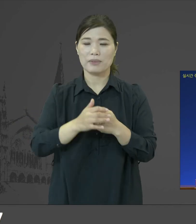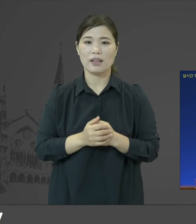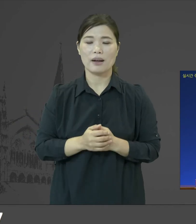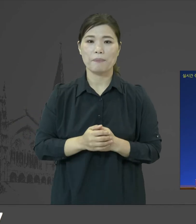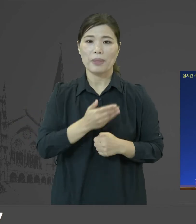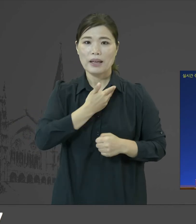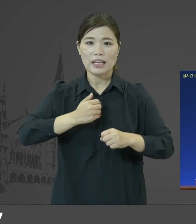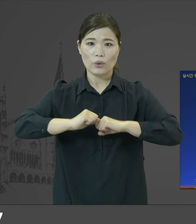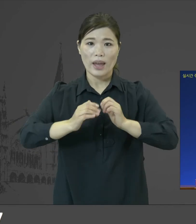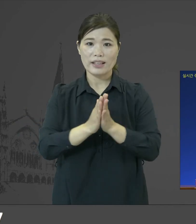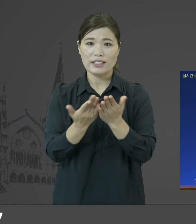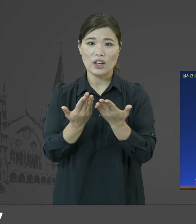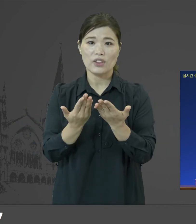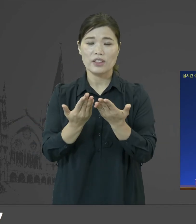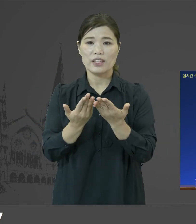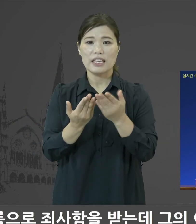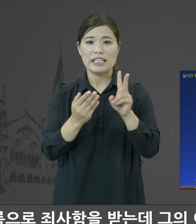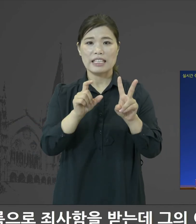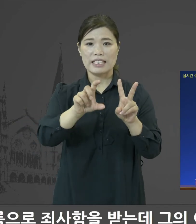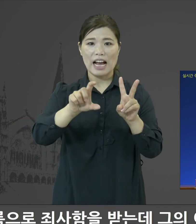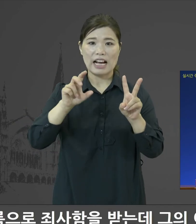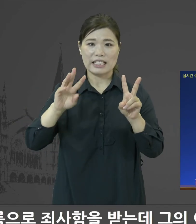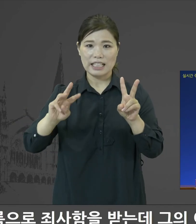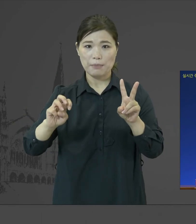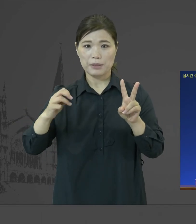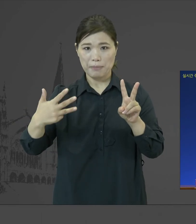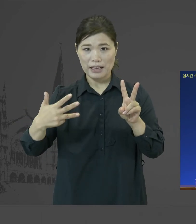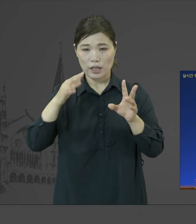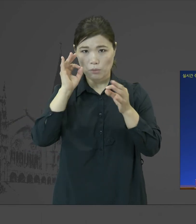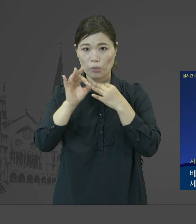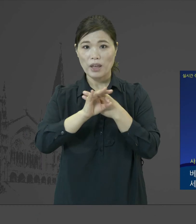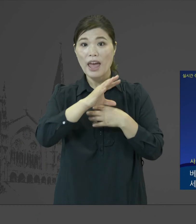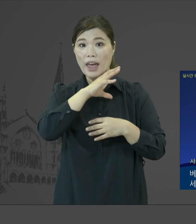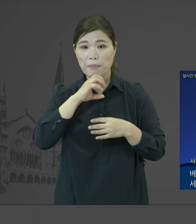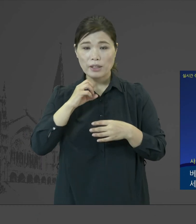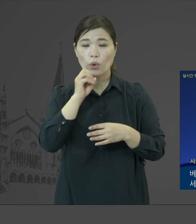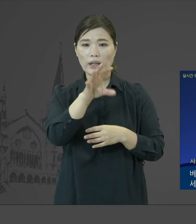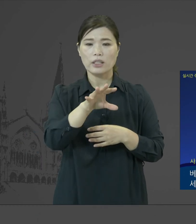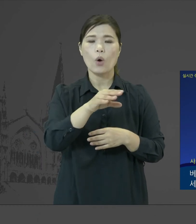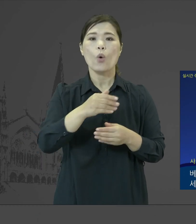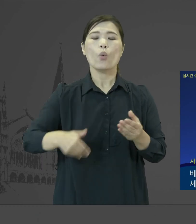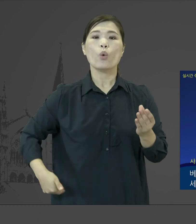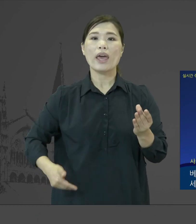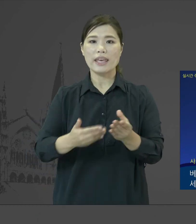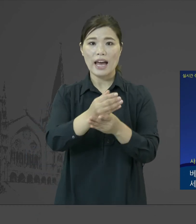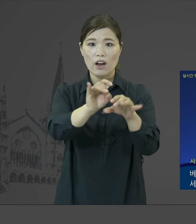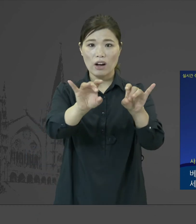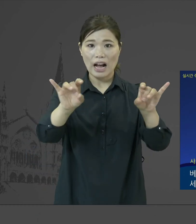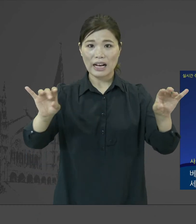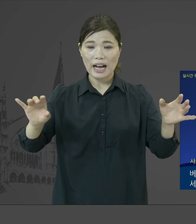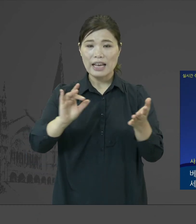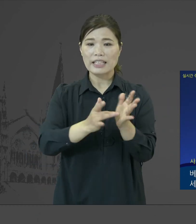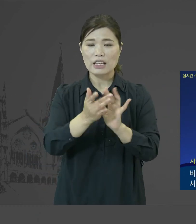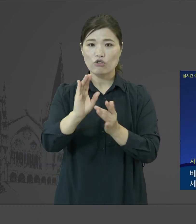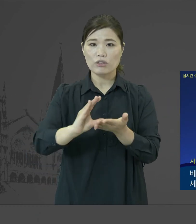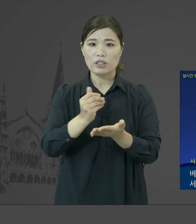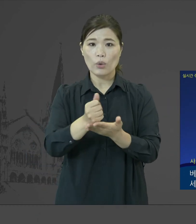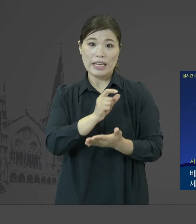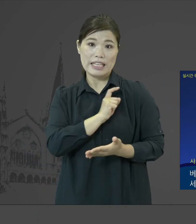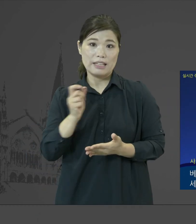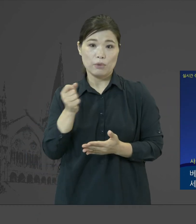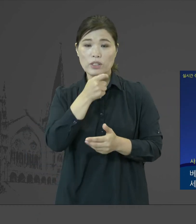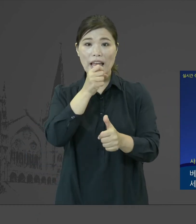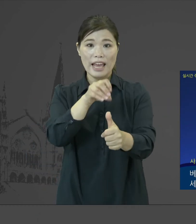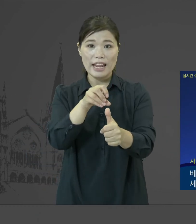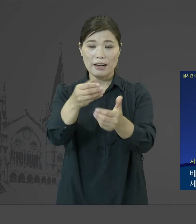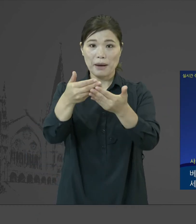사도행전 2장 38절 말씀은 잘 들어보십시오. 베드로가 이르되 너희가 회개하여 각각 예수 그리스도의 이름으로 세례를